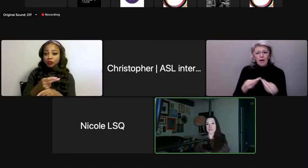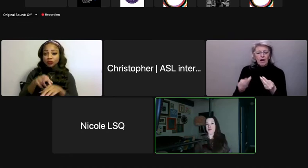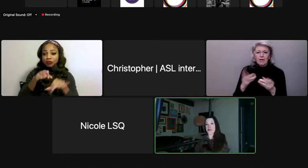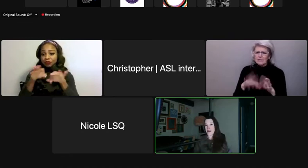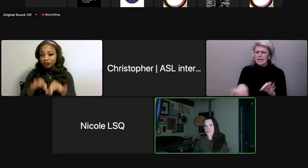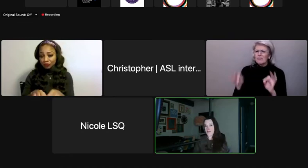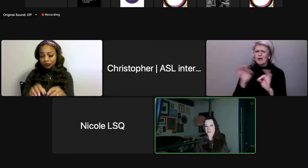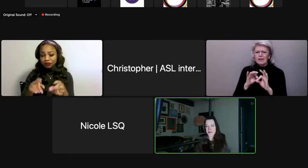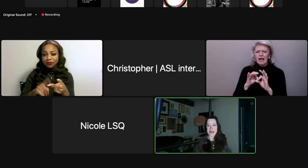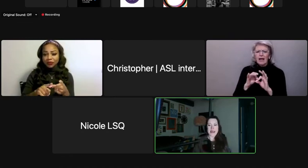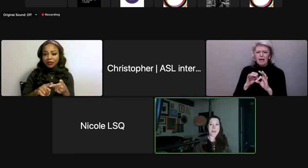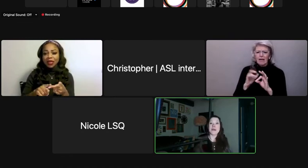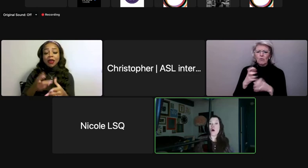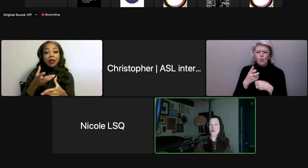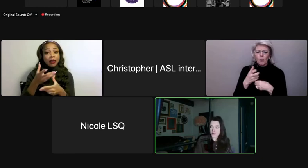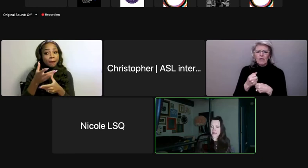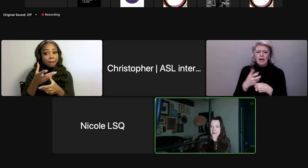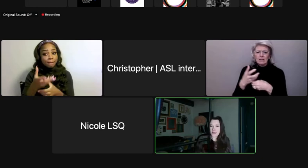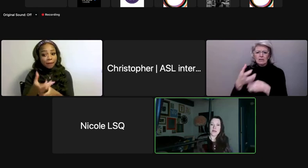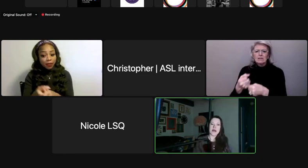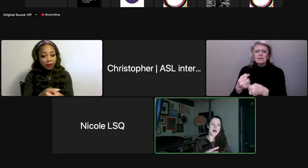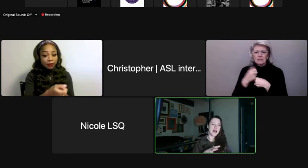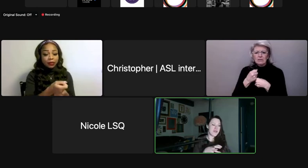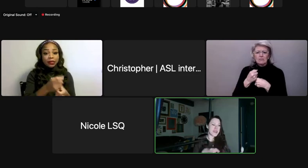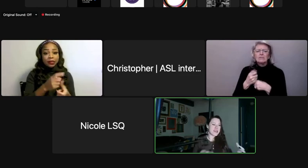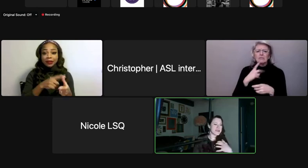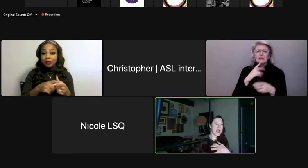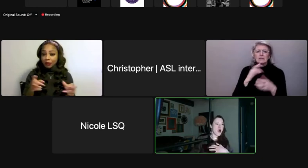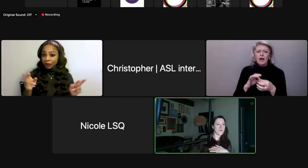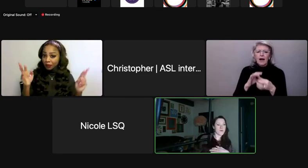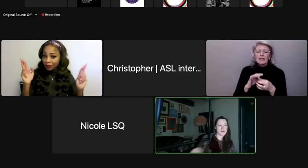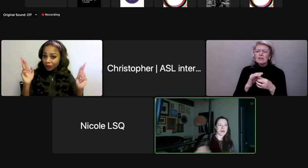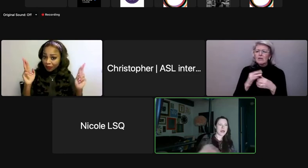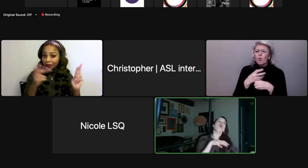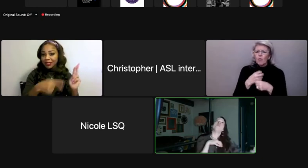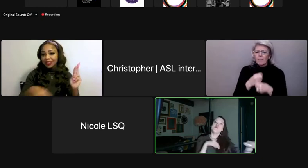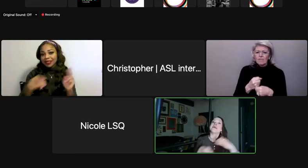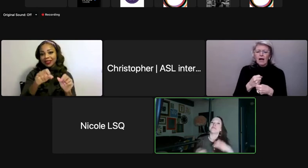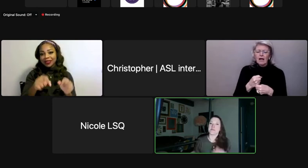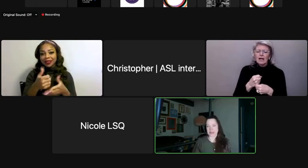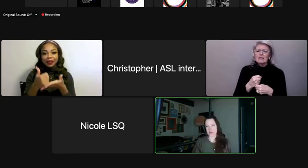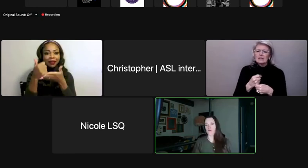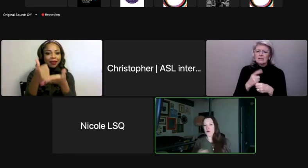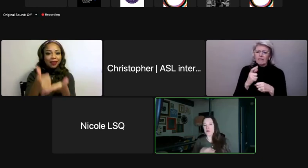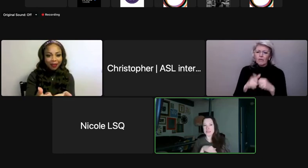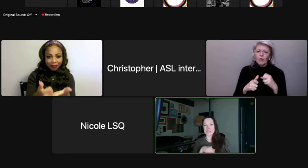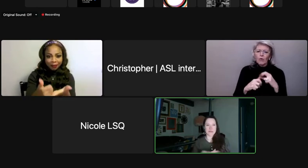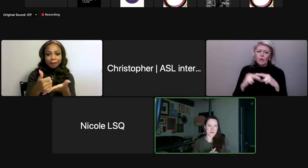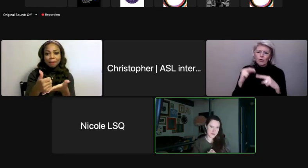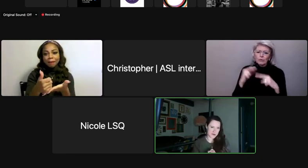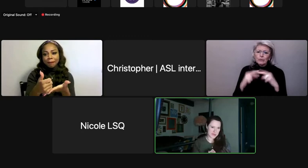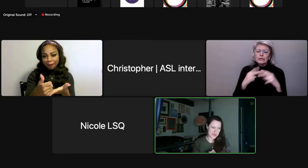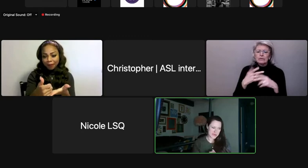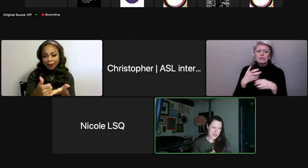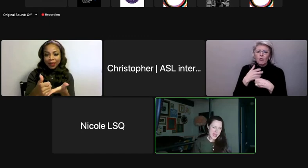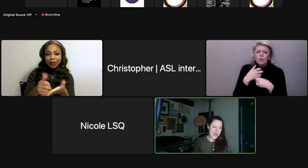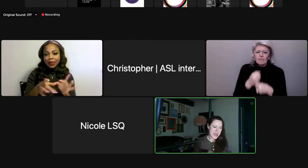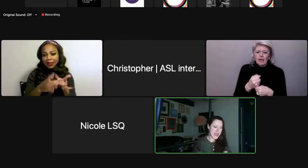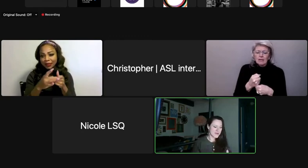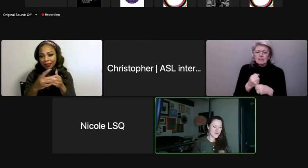donc ces relations de confiance sont à construire et puis